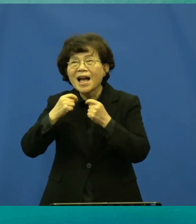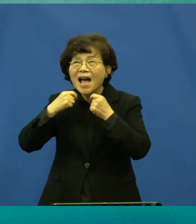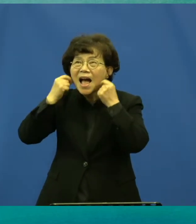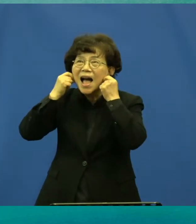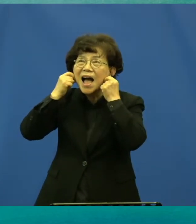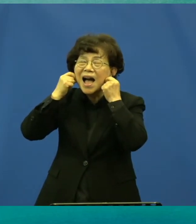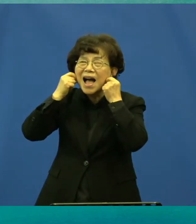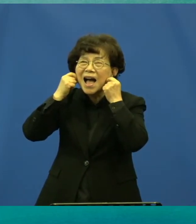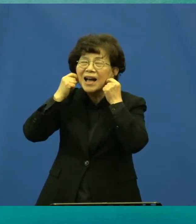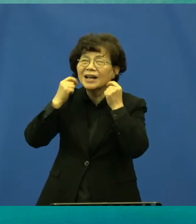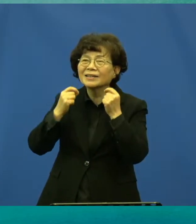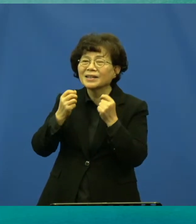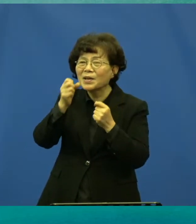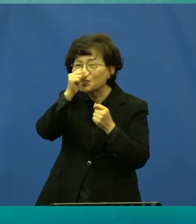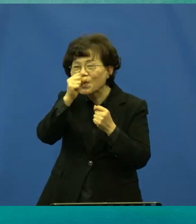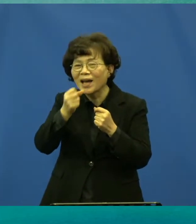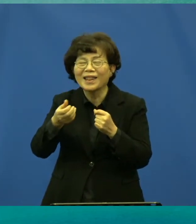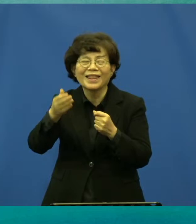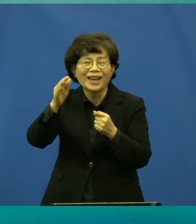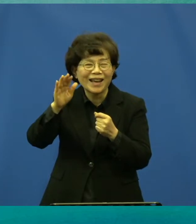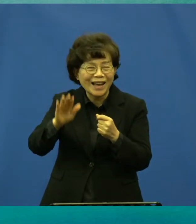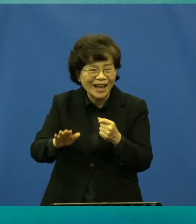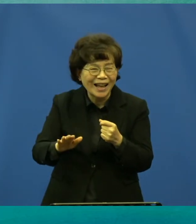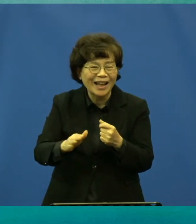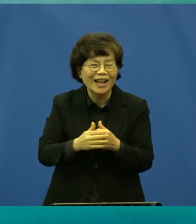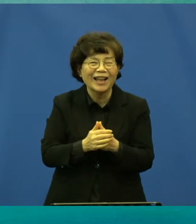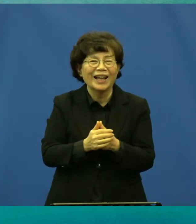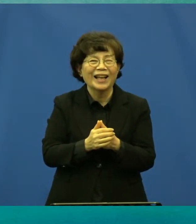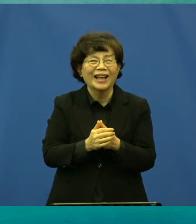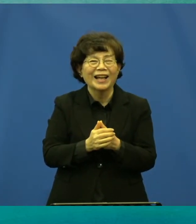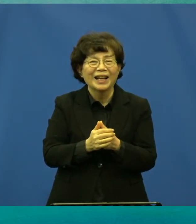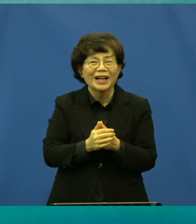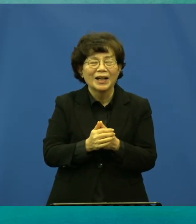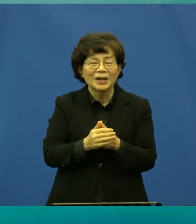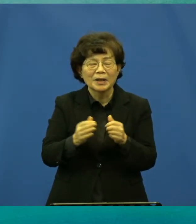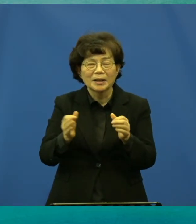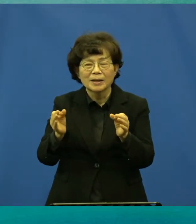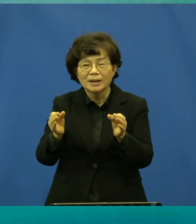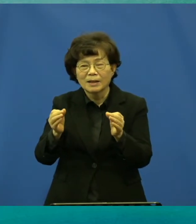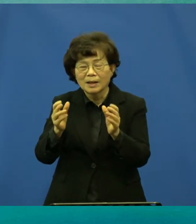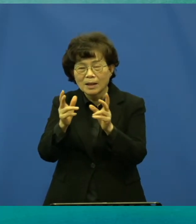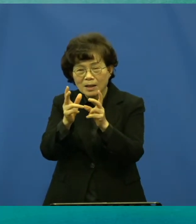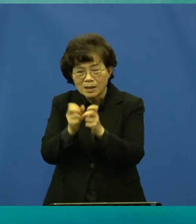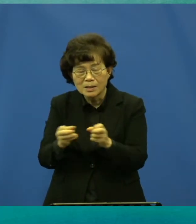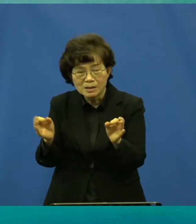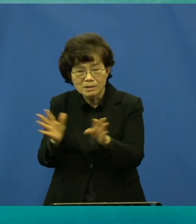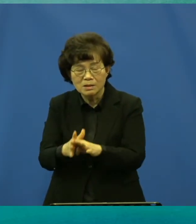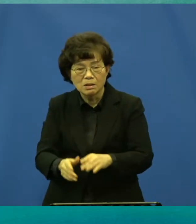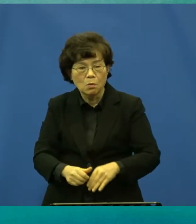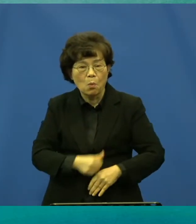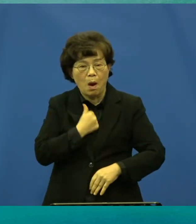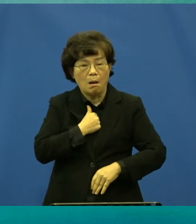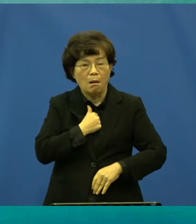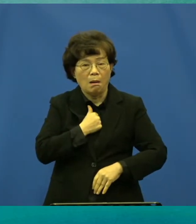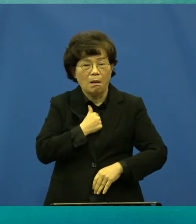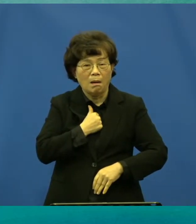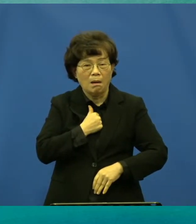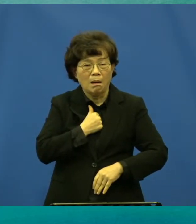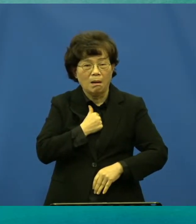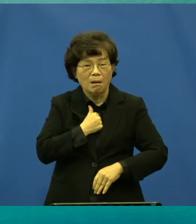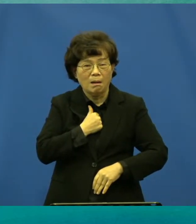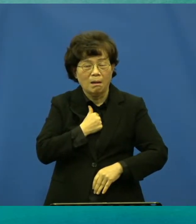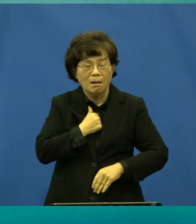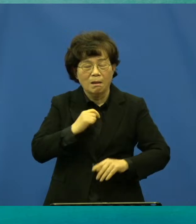지니까 했다가 또 그게 사라지니까 화가 났어.